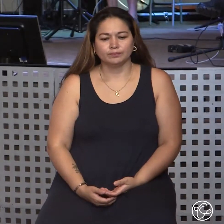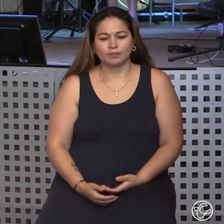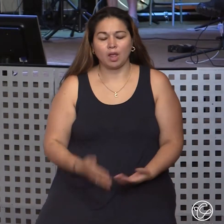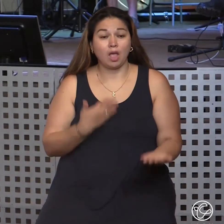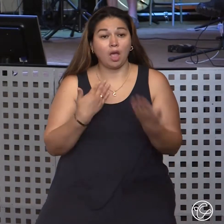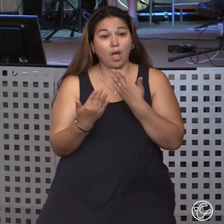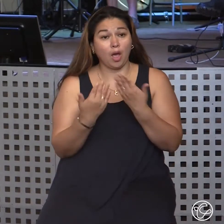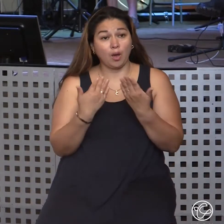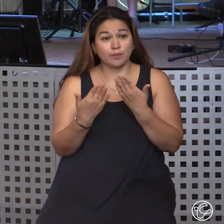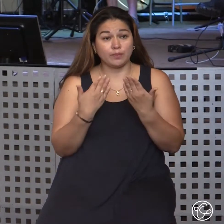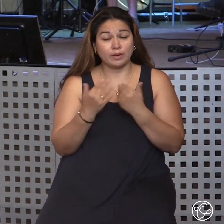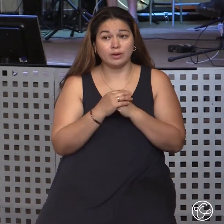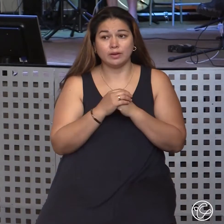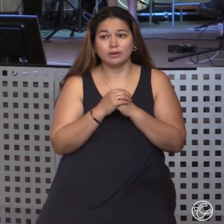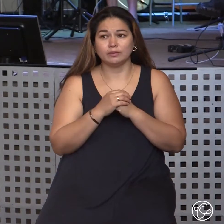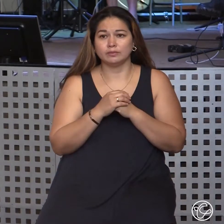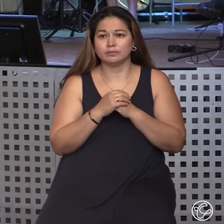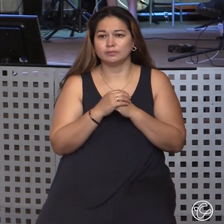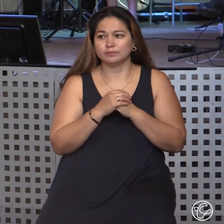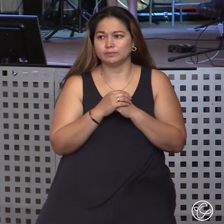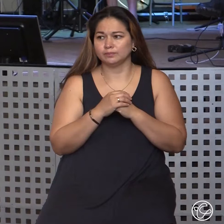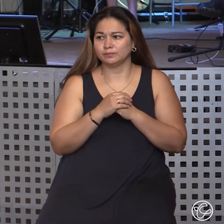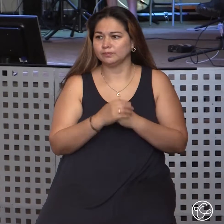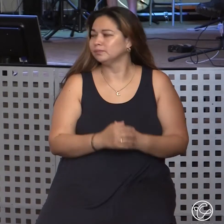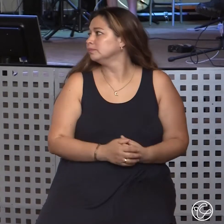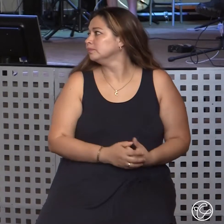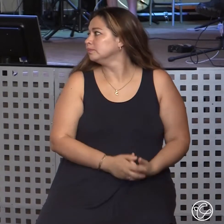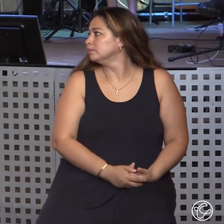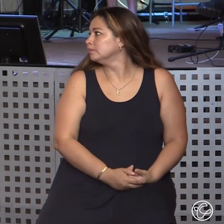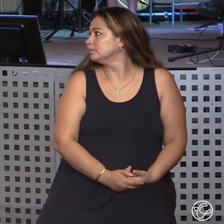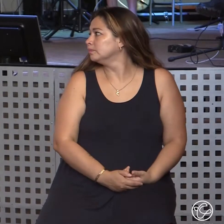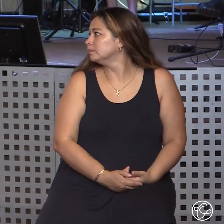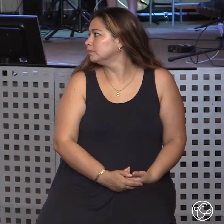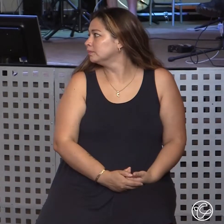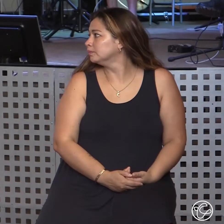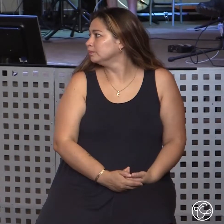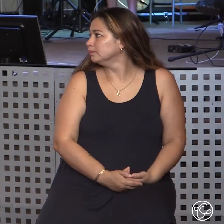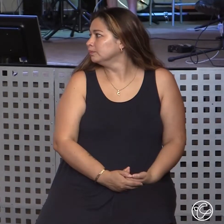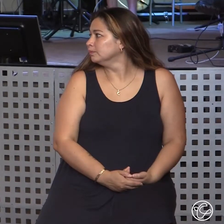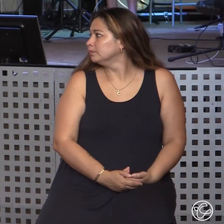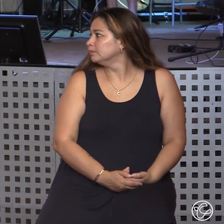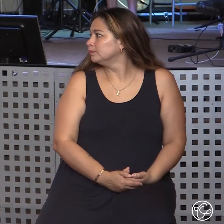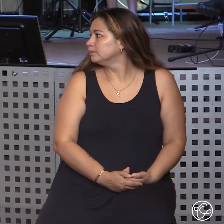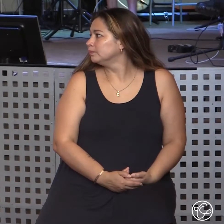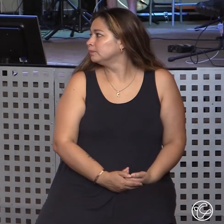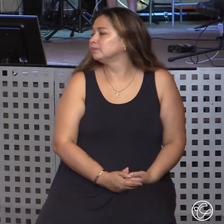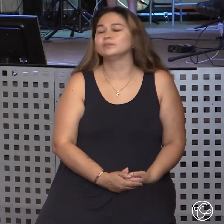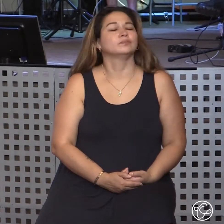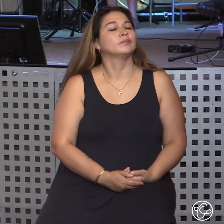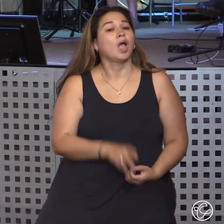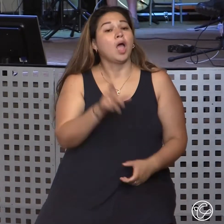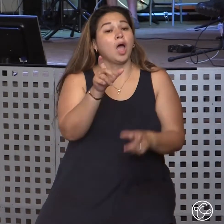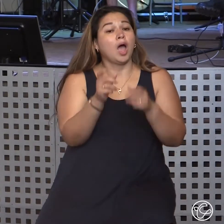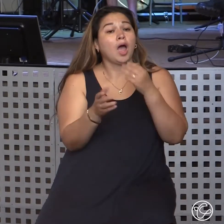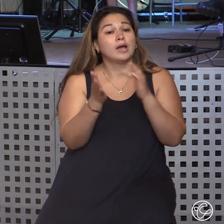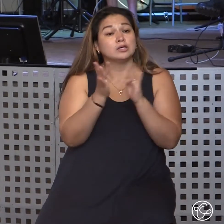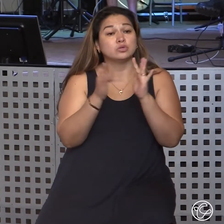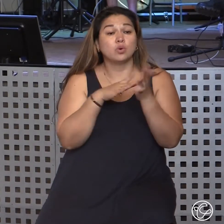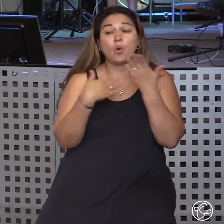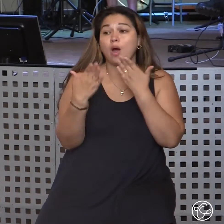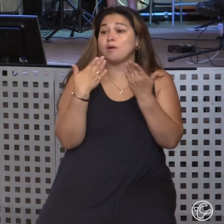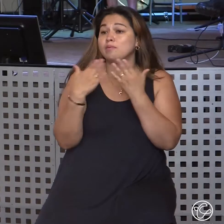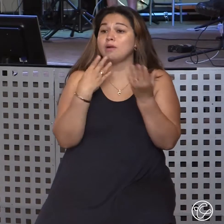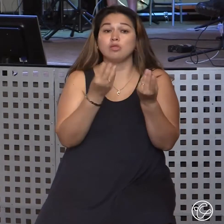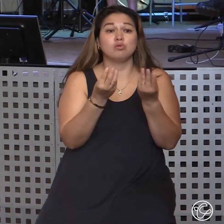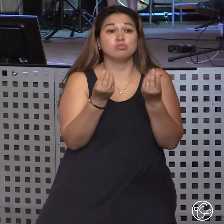estas cosas, habría que tirar para arriba para ver qué cosas, pero bueno, no. Muchos creyeron en él. Tú